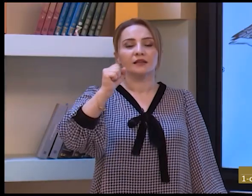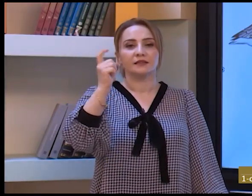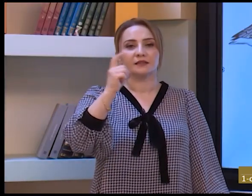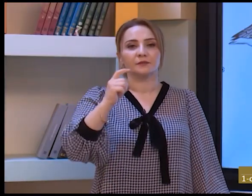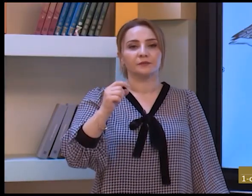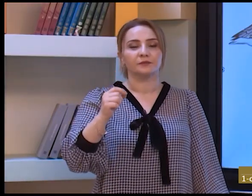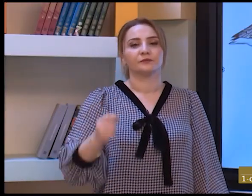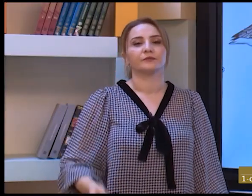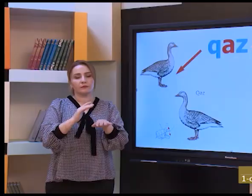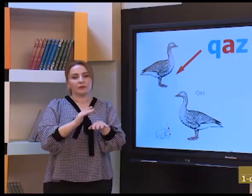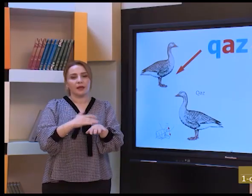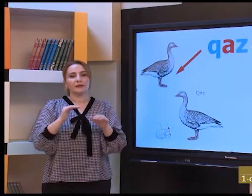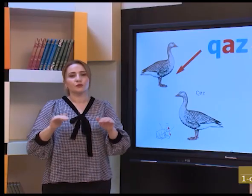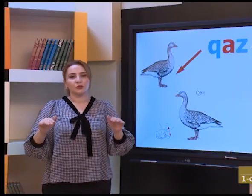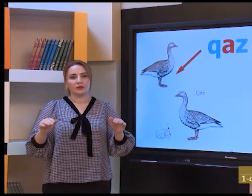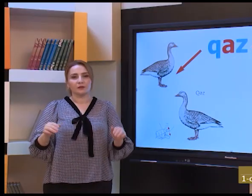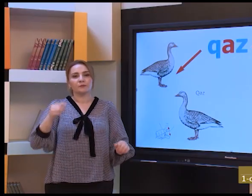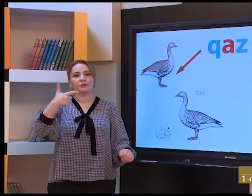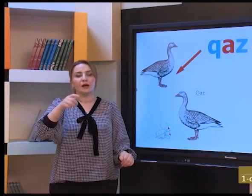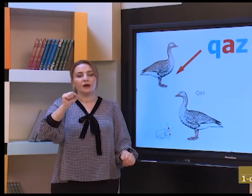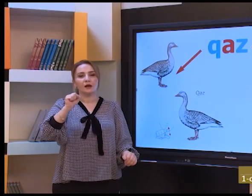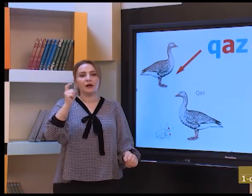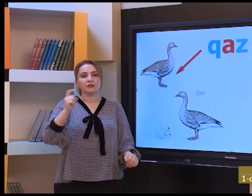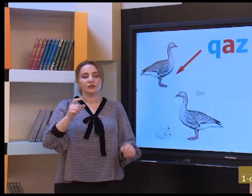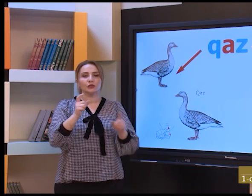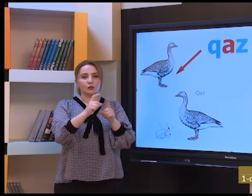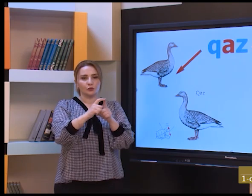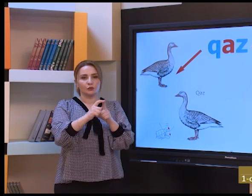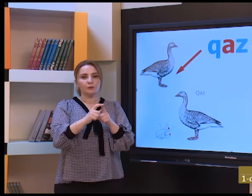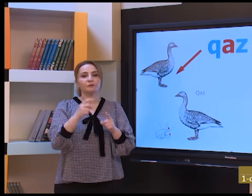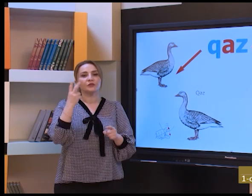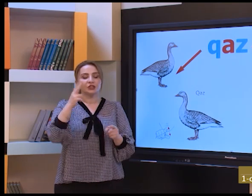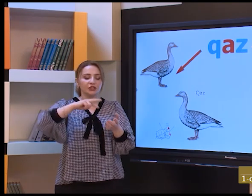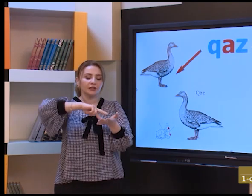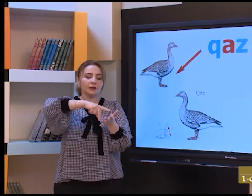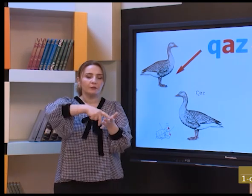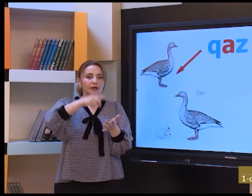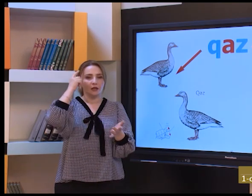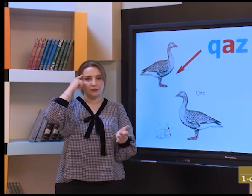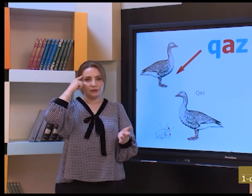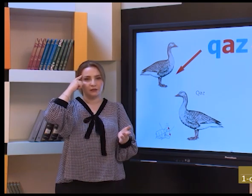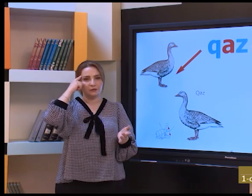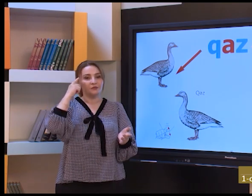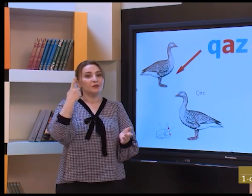Gaz. Əziz uşaqlar, gaz sözü iki məna bildirir.